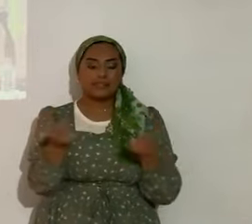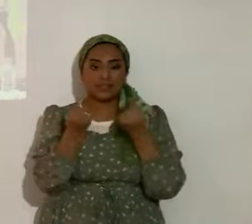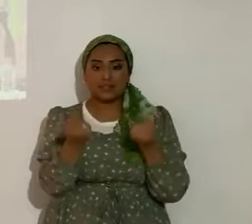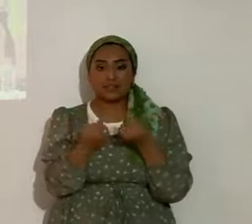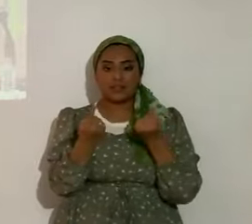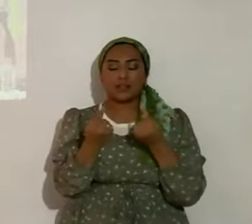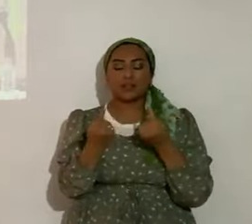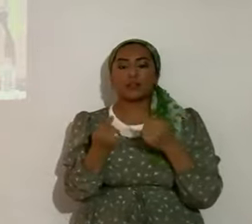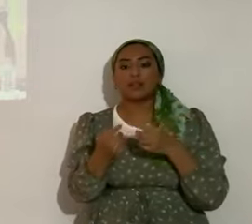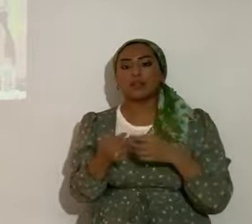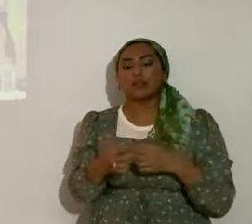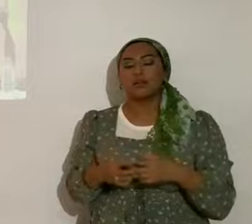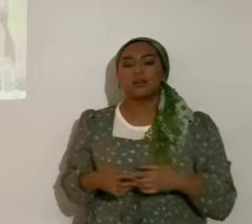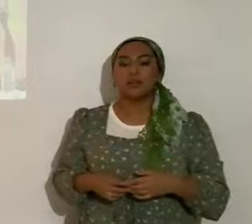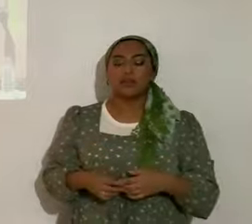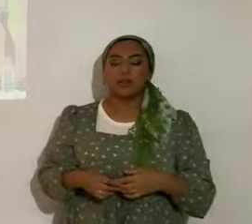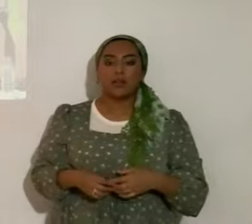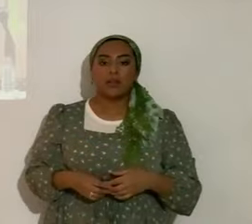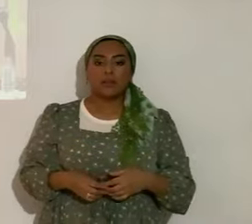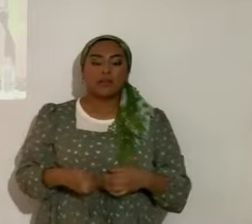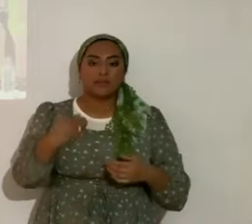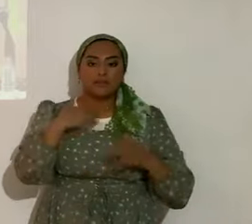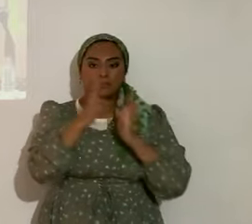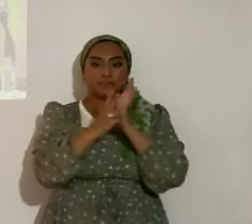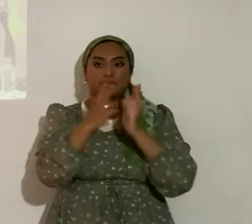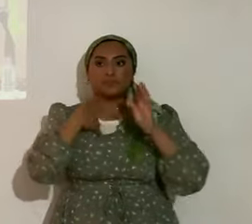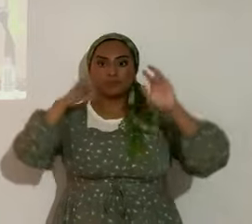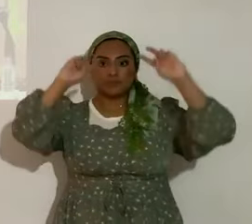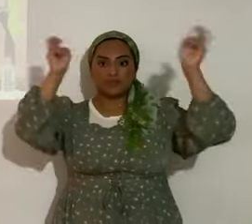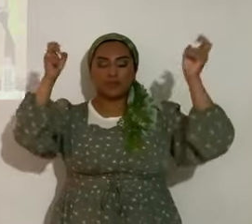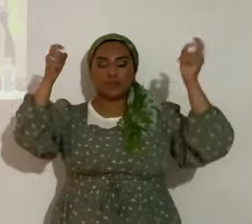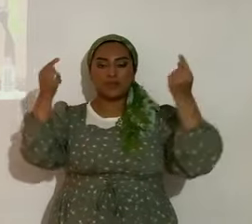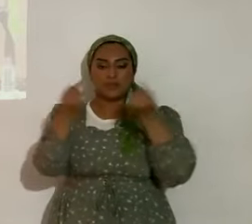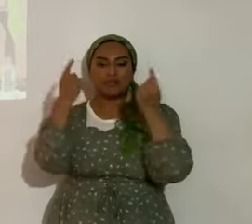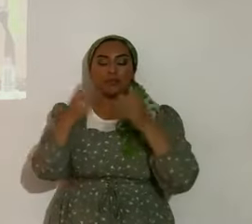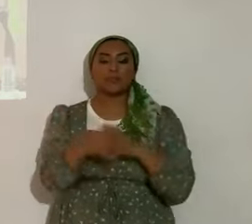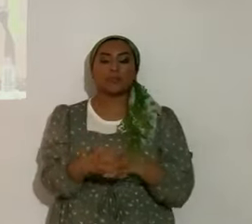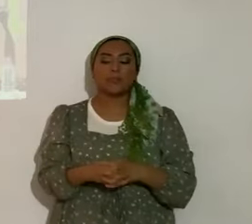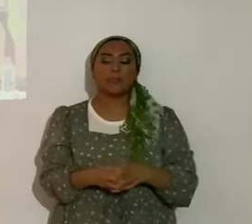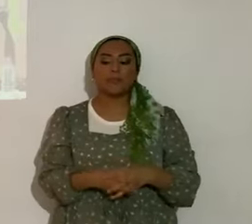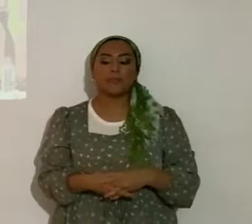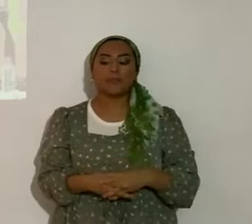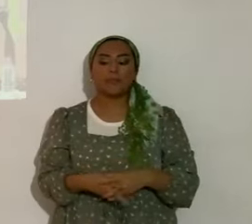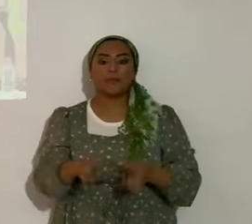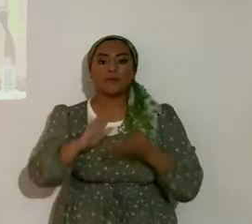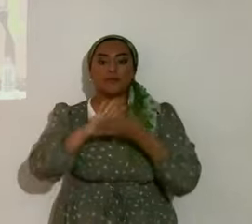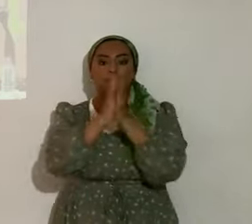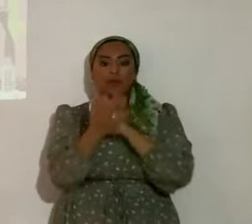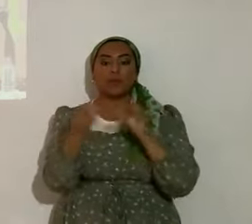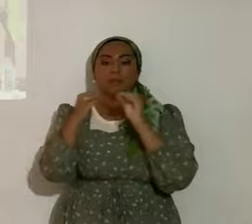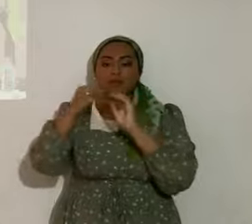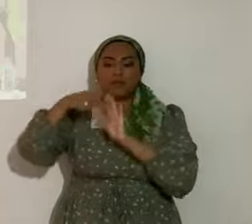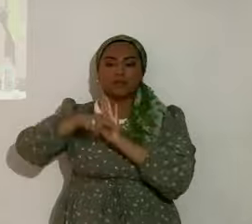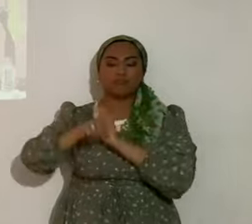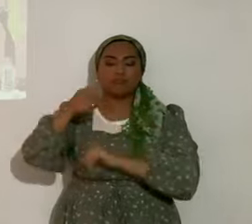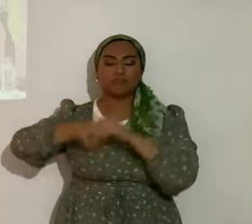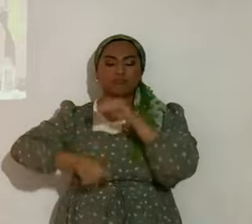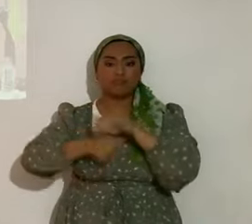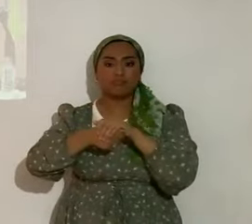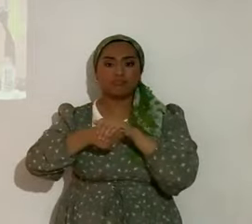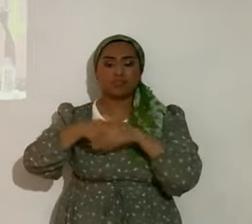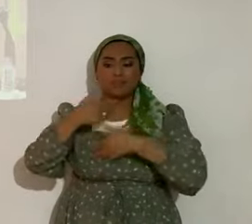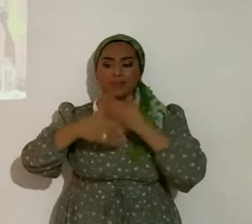mismo pecado y las consecuencias, hay un video que le titulé El pecado y sus consecuencias, se vayan atrincherando. Entonces las